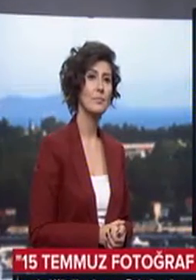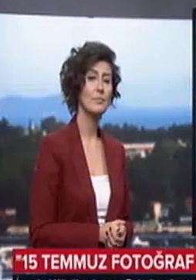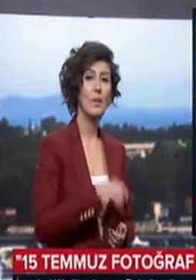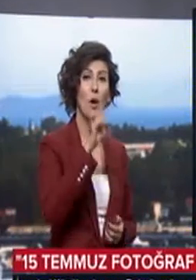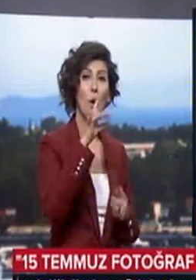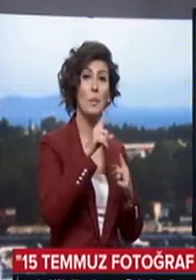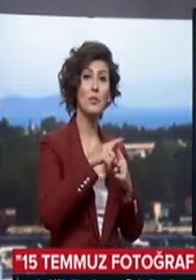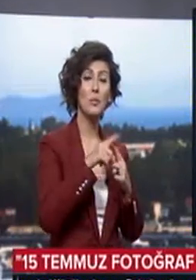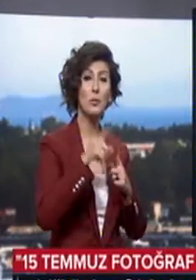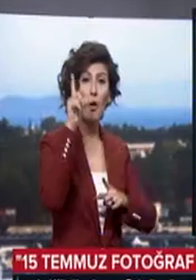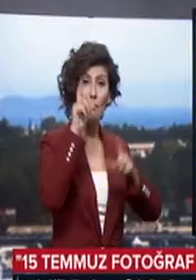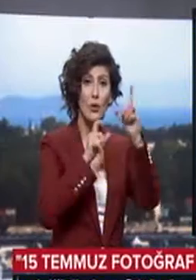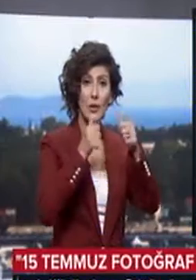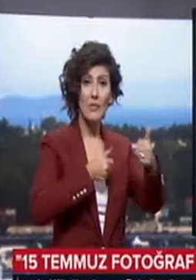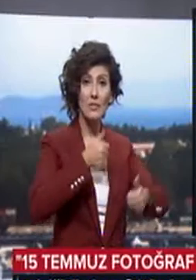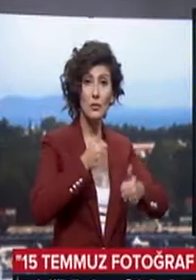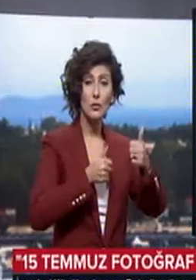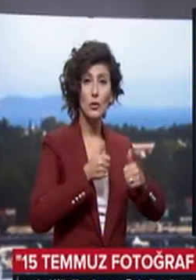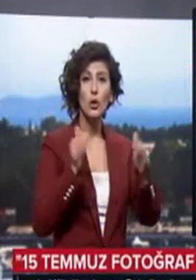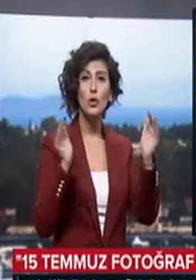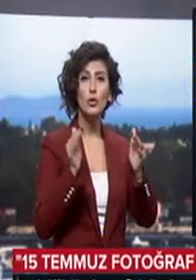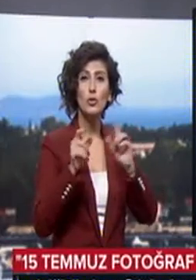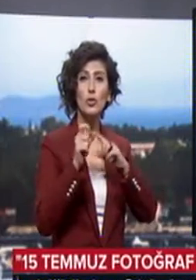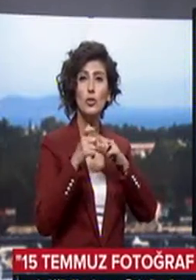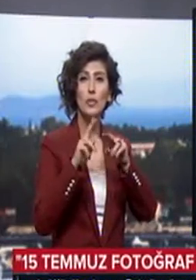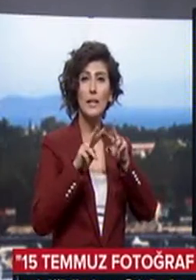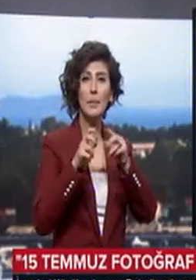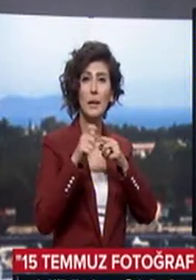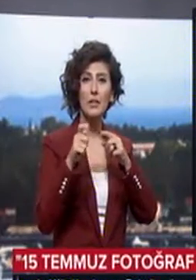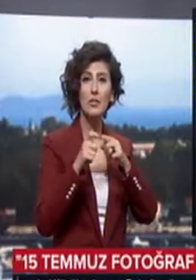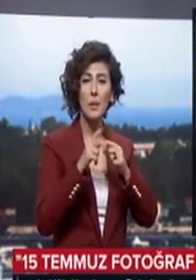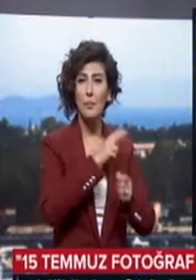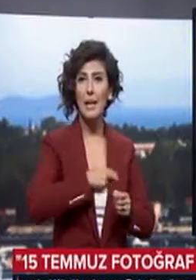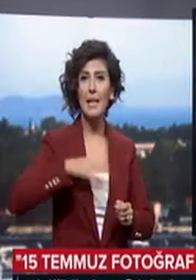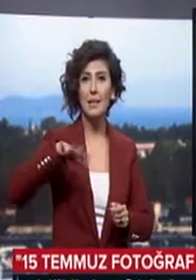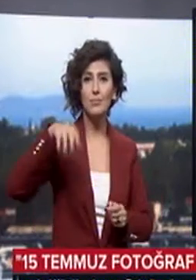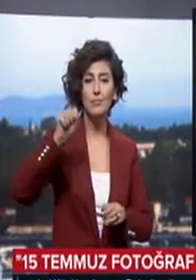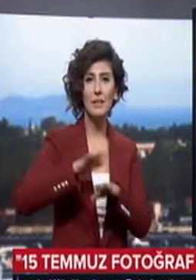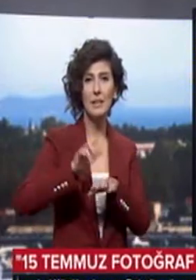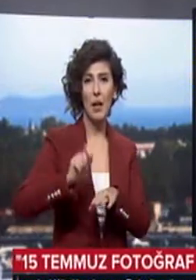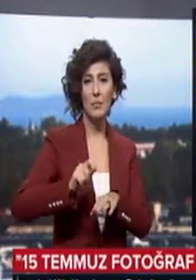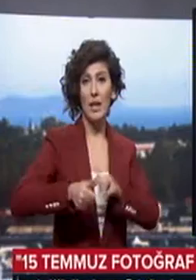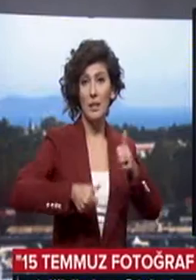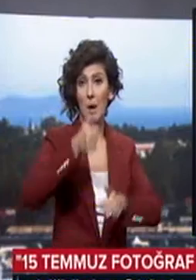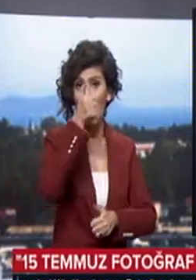...15 Temmuz fotoğraf yarışması Küçükçekmece Belediyesi tarafından düzenlendi. Yarışmaya 694